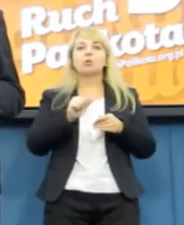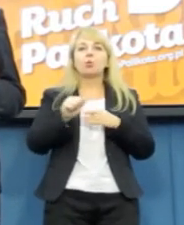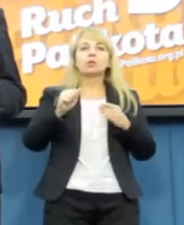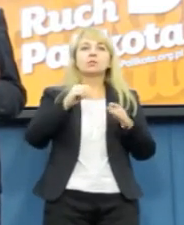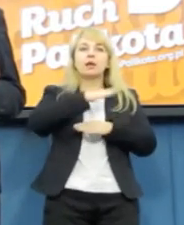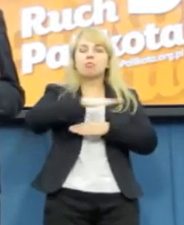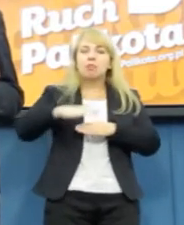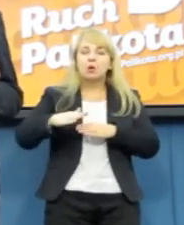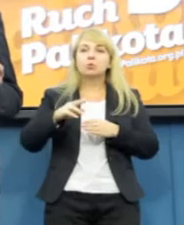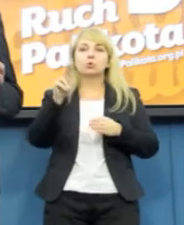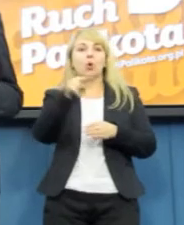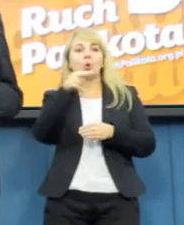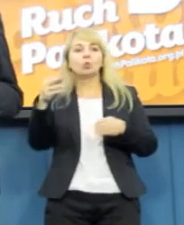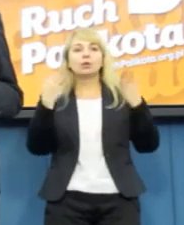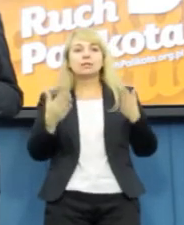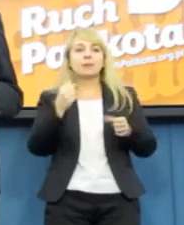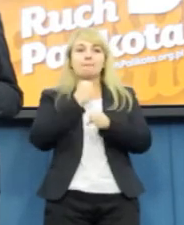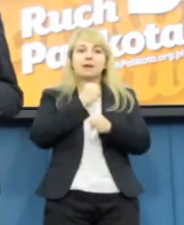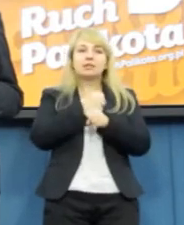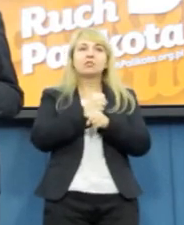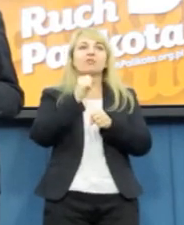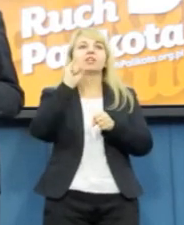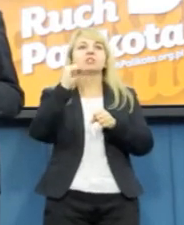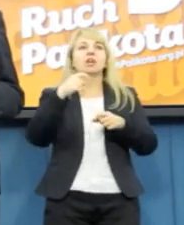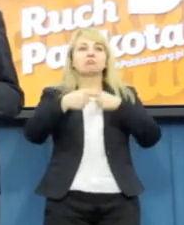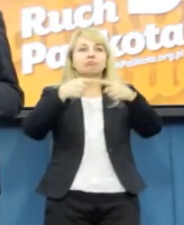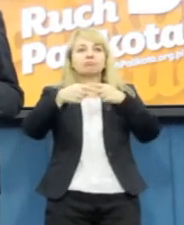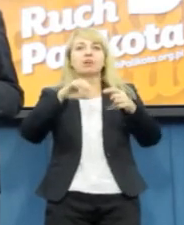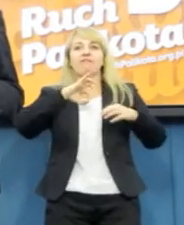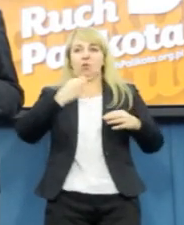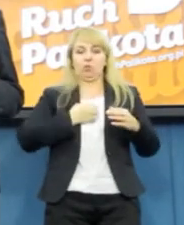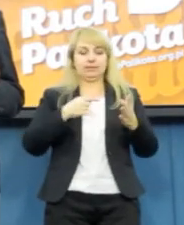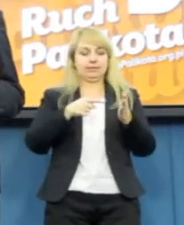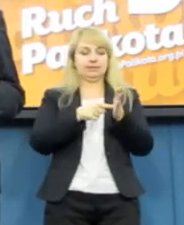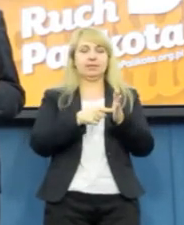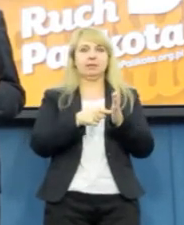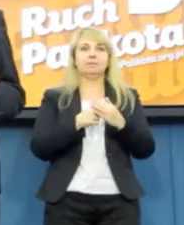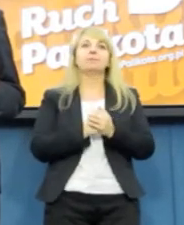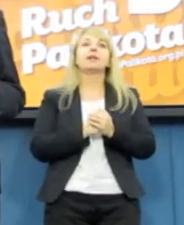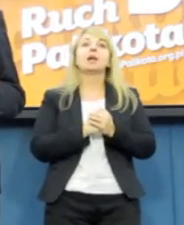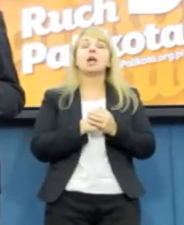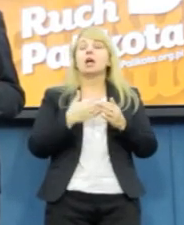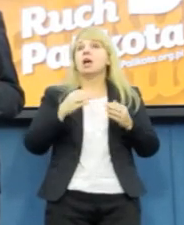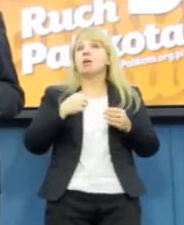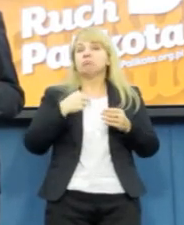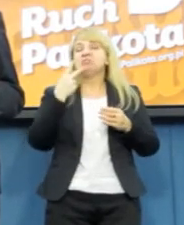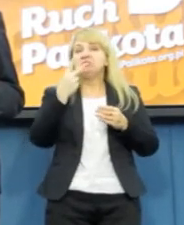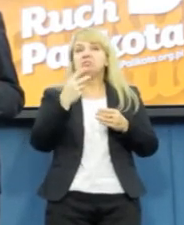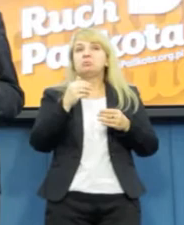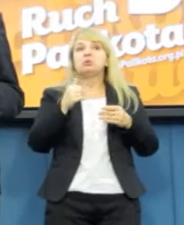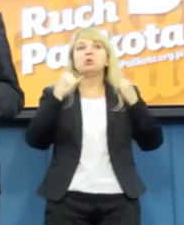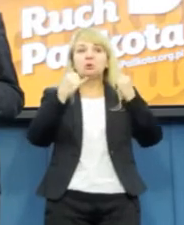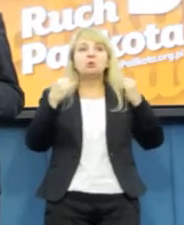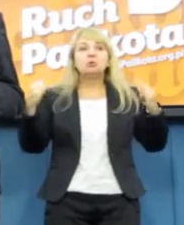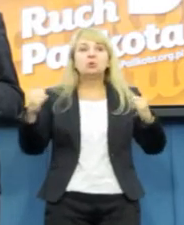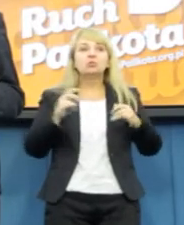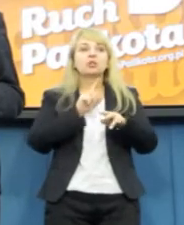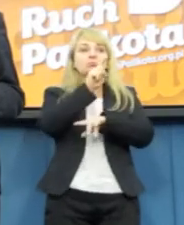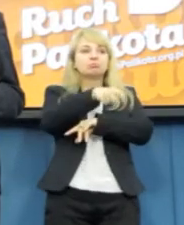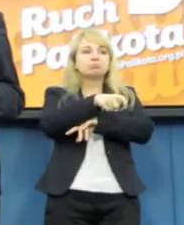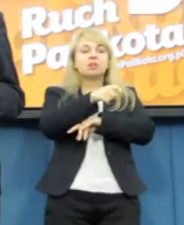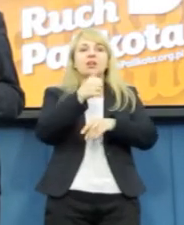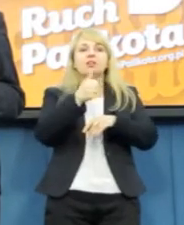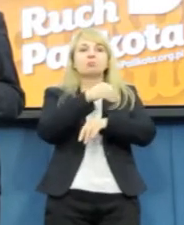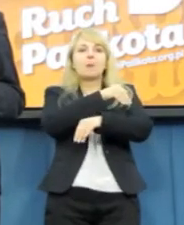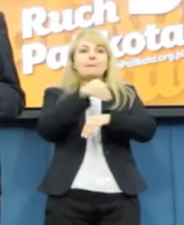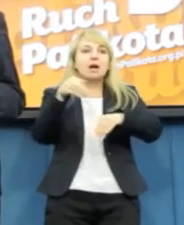cele. Niestety w tej realizacji czasami przeszkadzane im jest bariery, które są często barierami